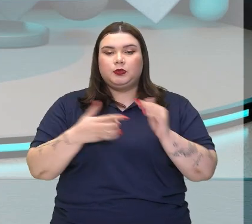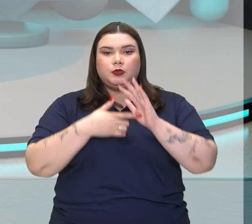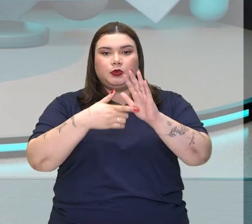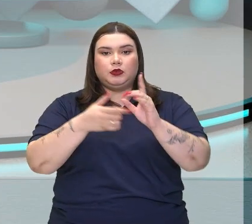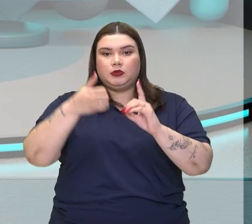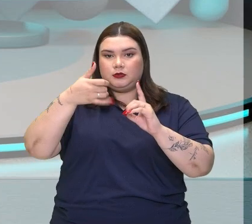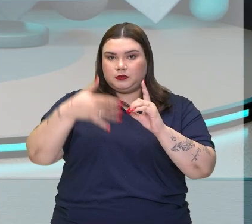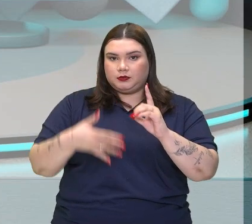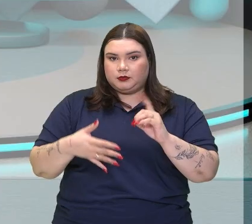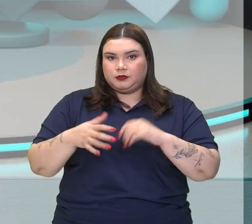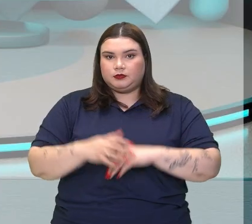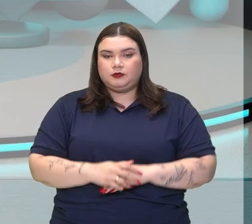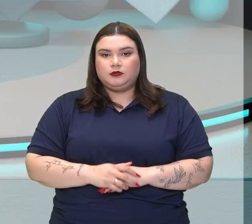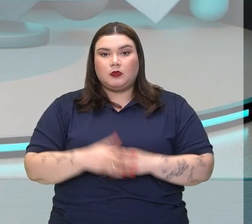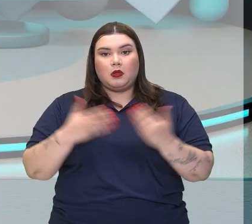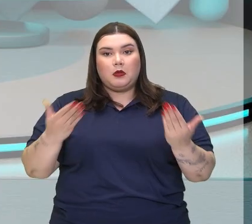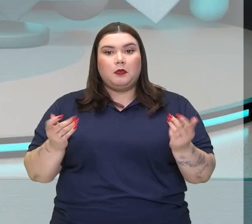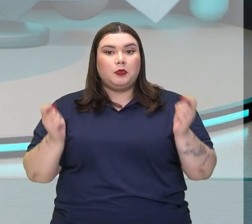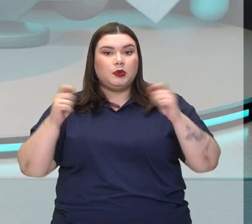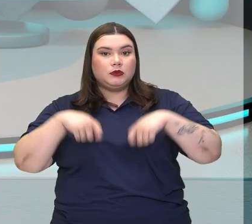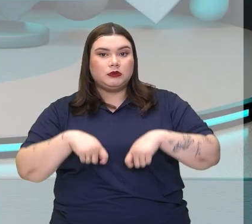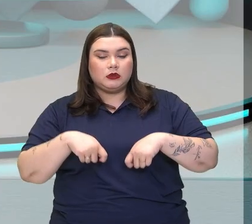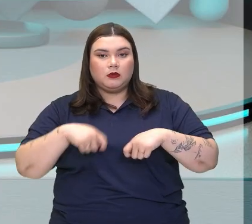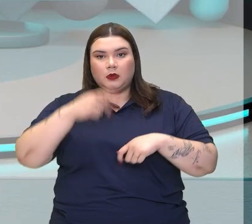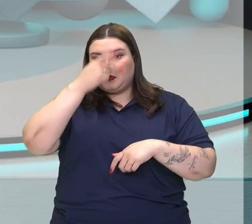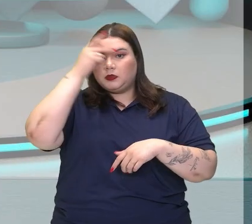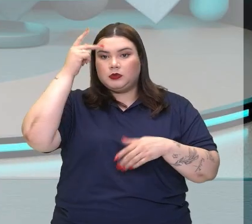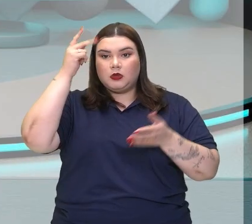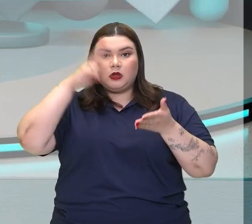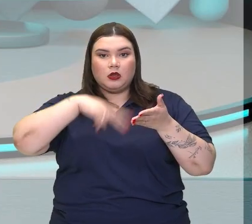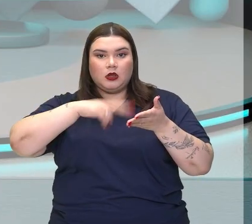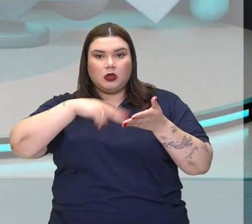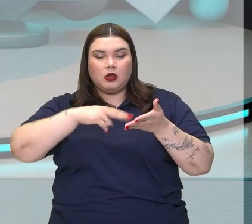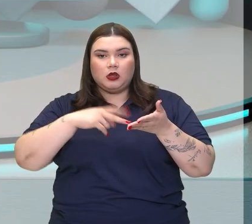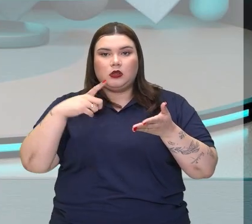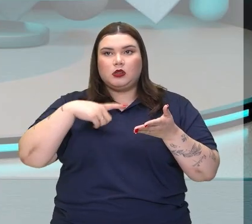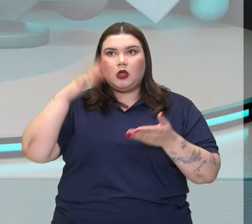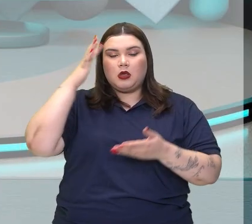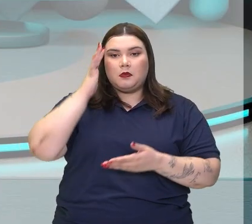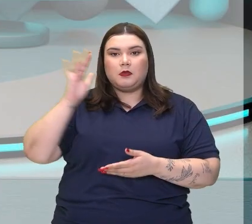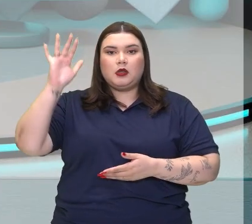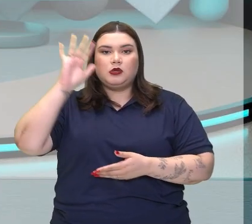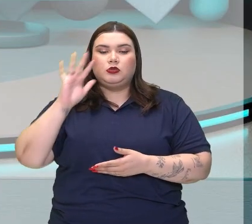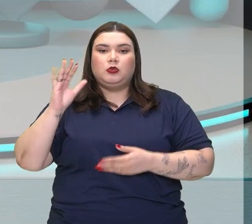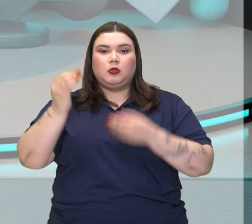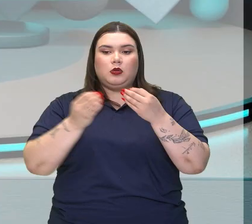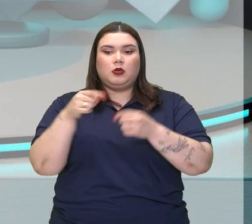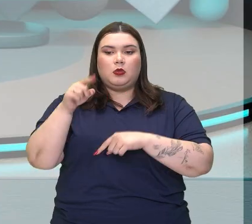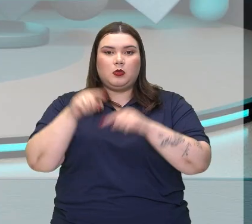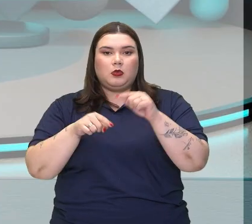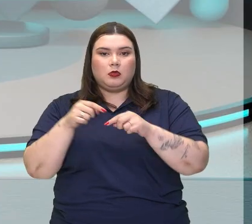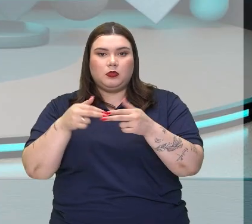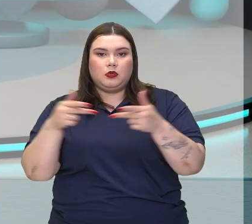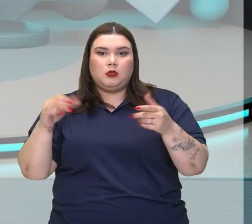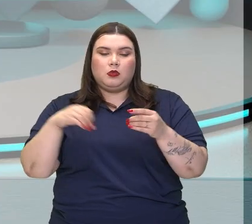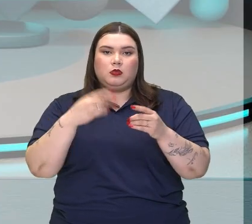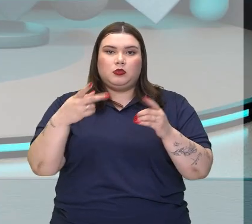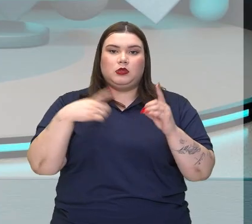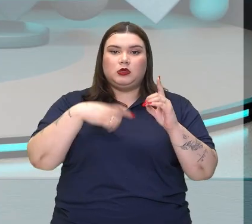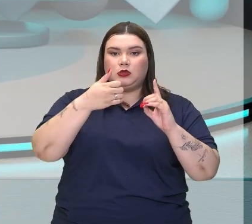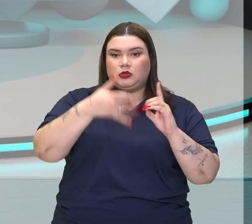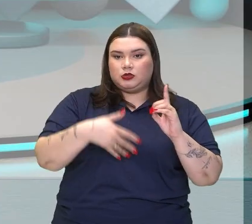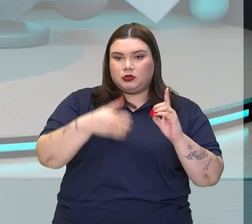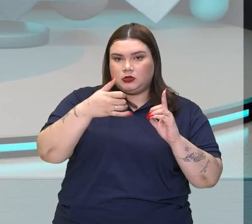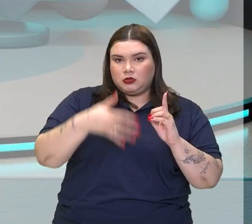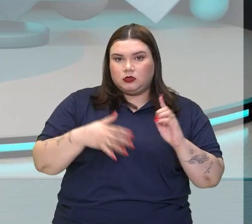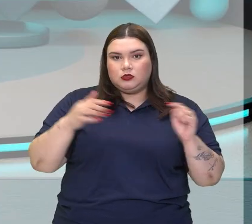descrição. Sendo possível ao leitor criar uma imagem mental do objeto ou ser descrito, de